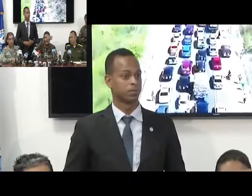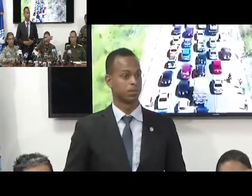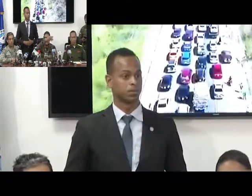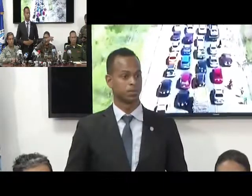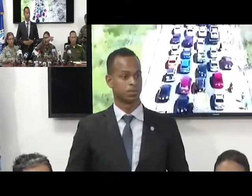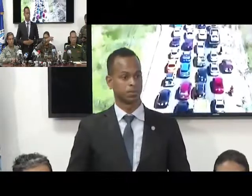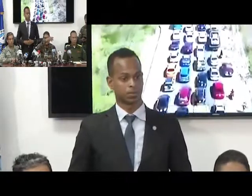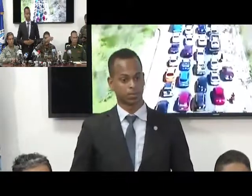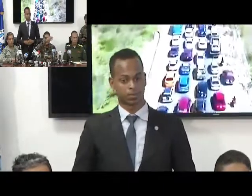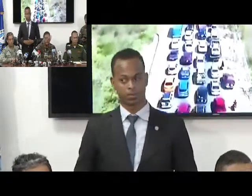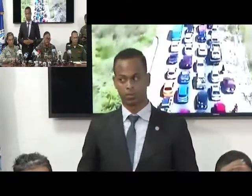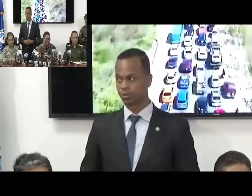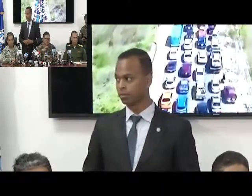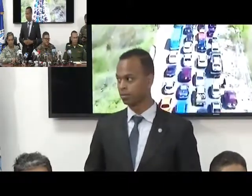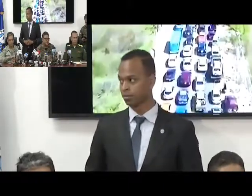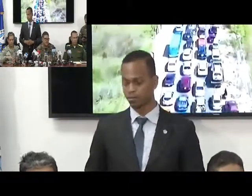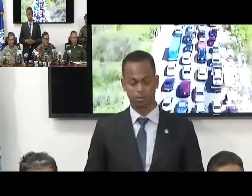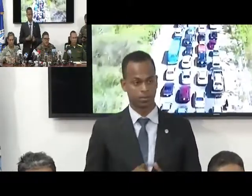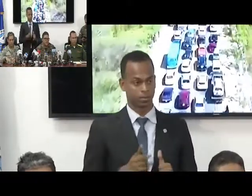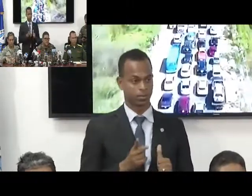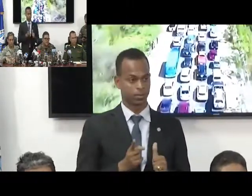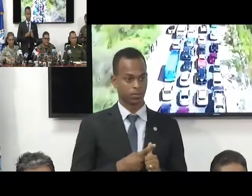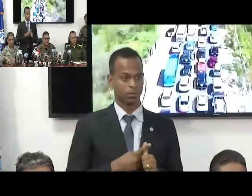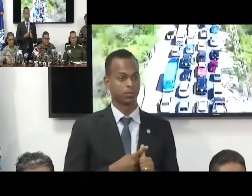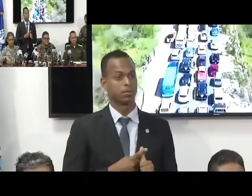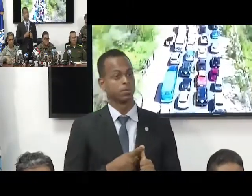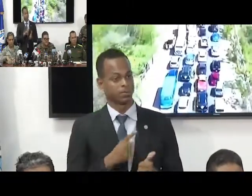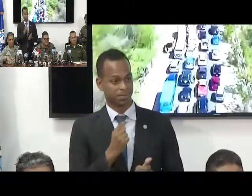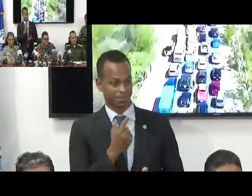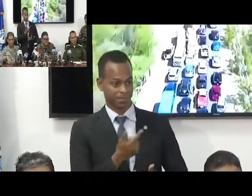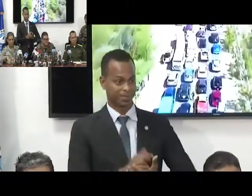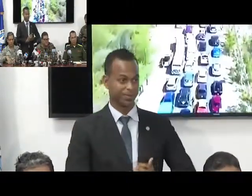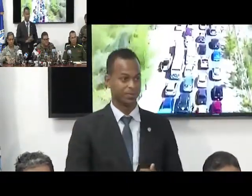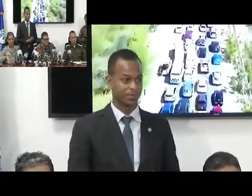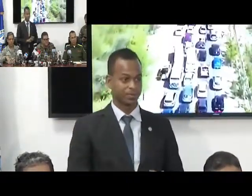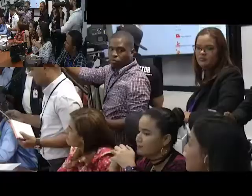Vamos a escuchar a la joven Rocío y después voy con Juan María.